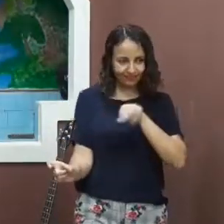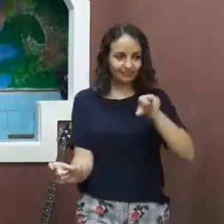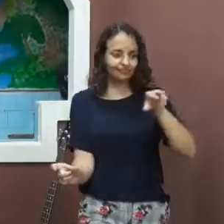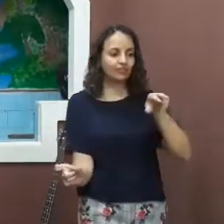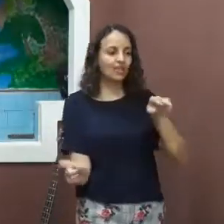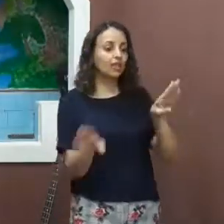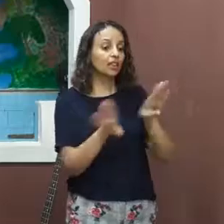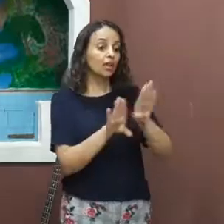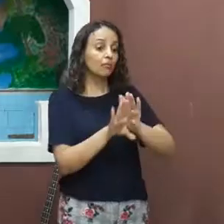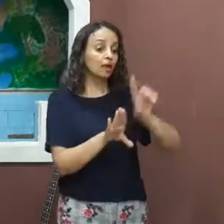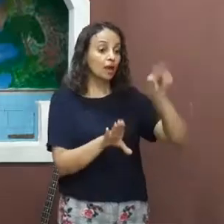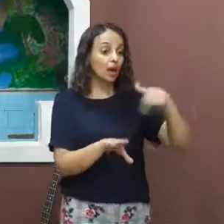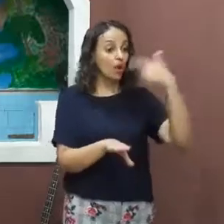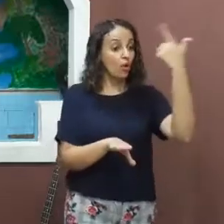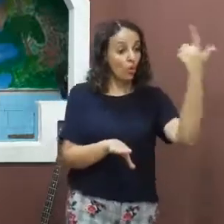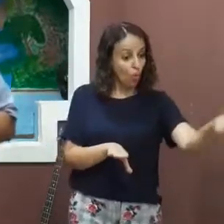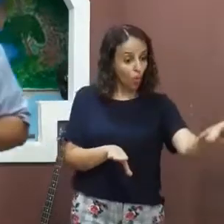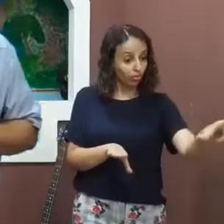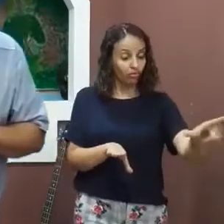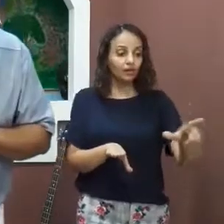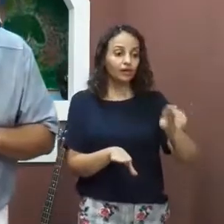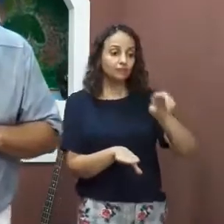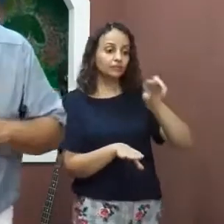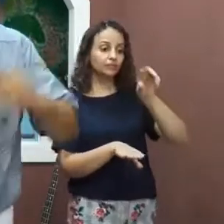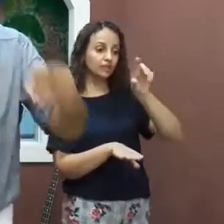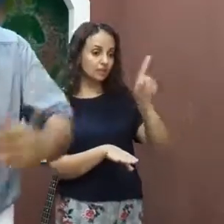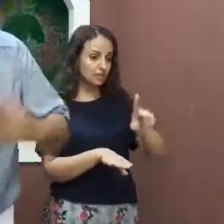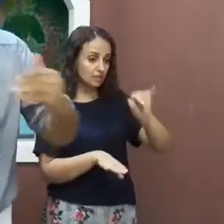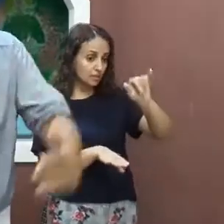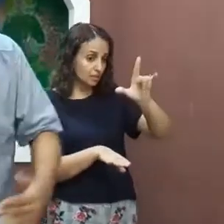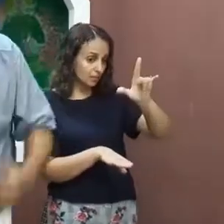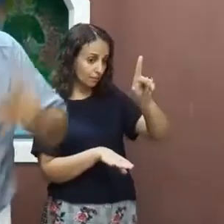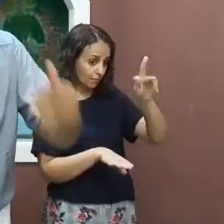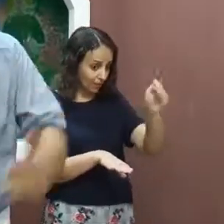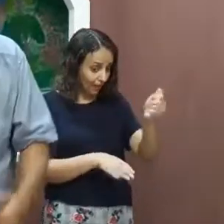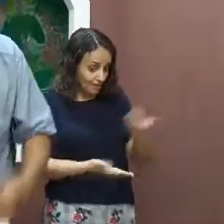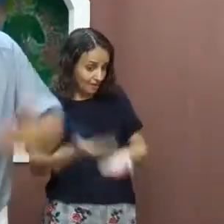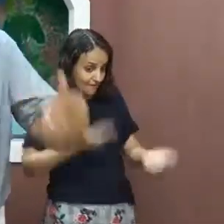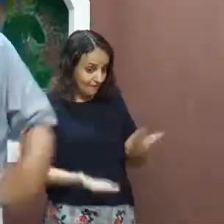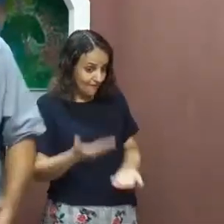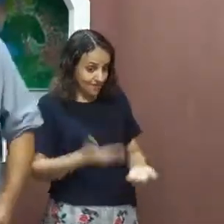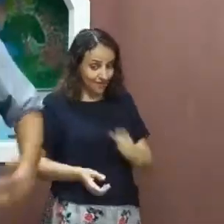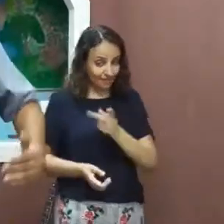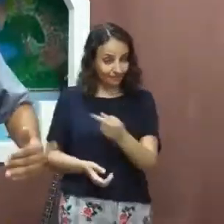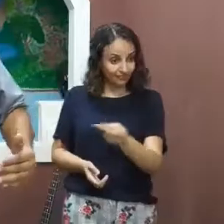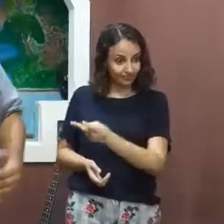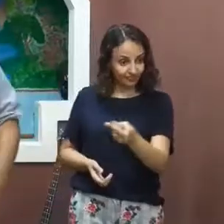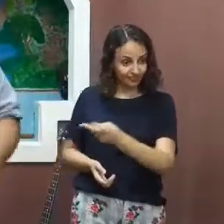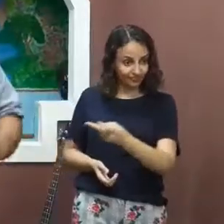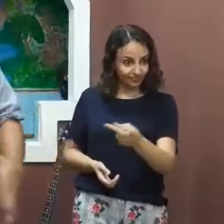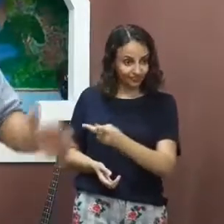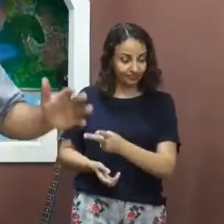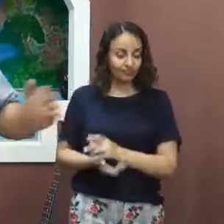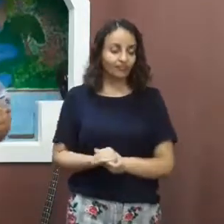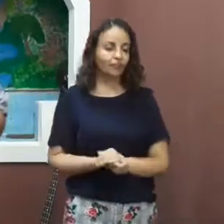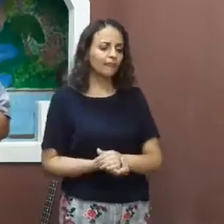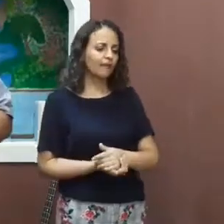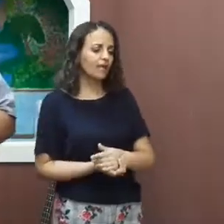são servas dessas duas. Lia teve Rúben, Simeão, Levi, Judá, e